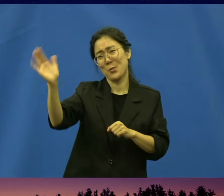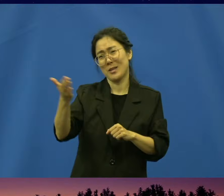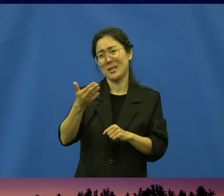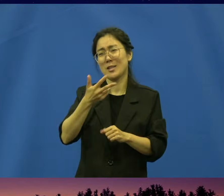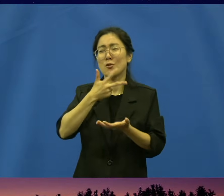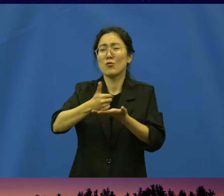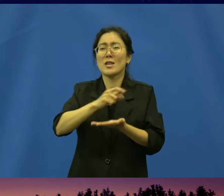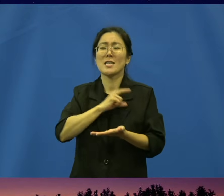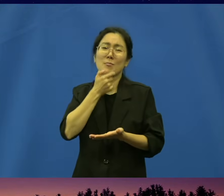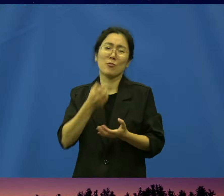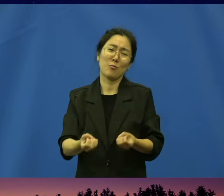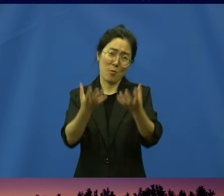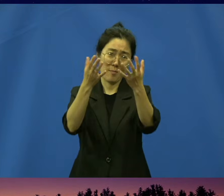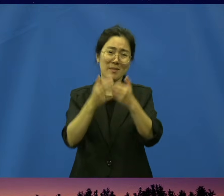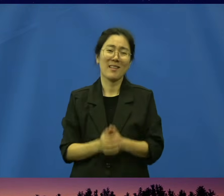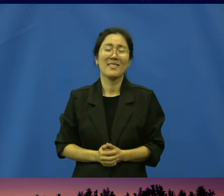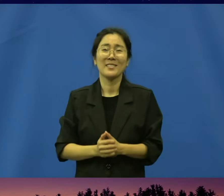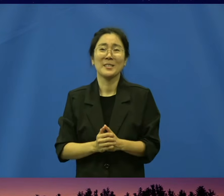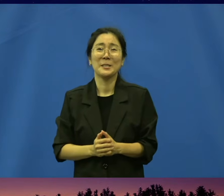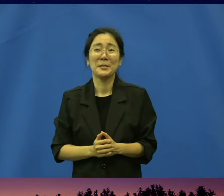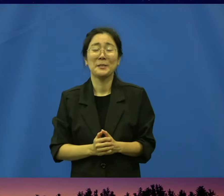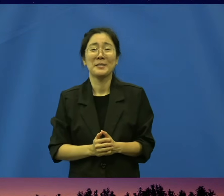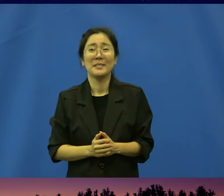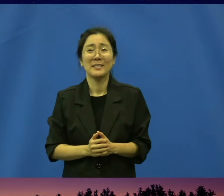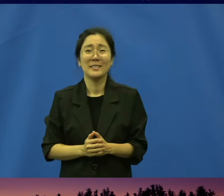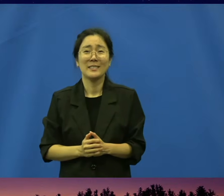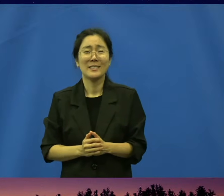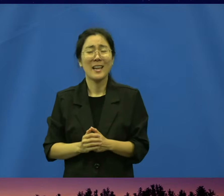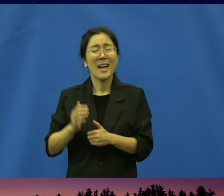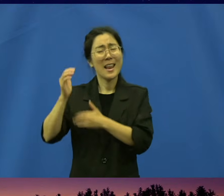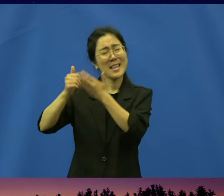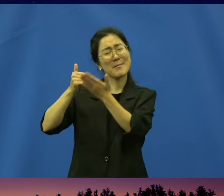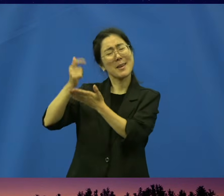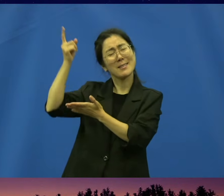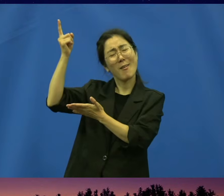축복합니다. 우리 하나님께서 하늘의 문을 여시고